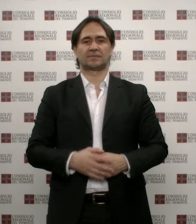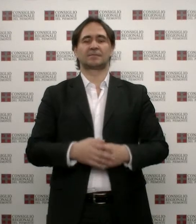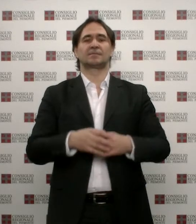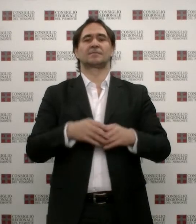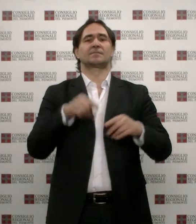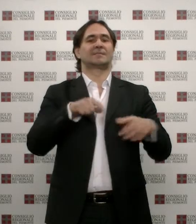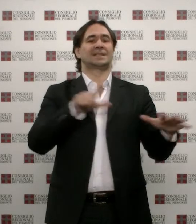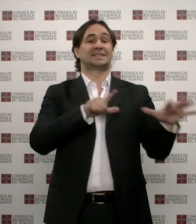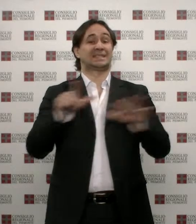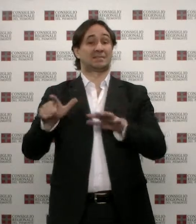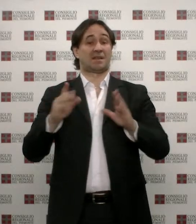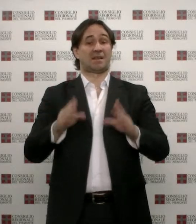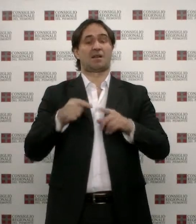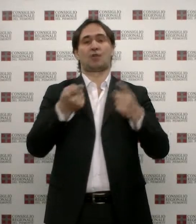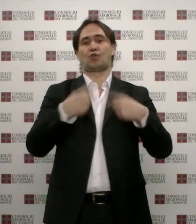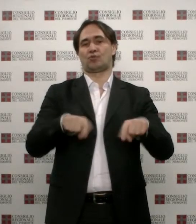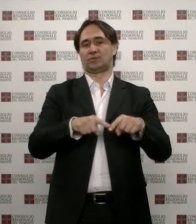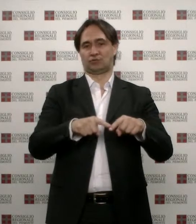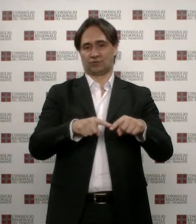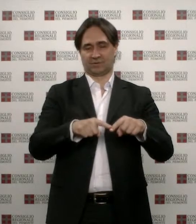La settimana in commissione.